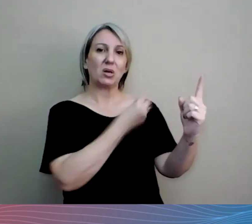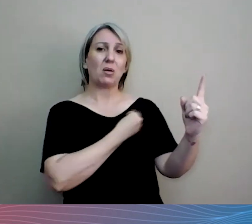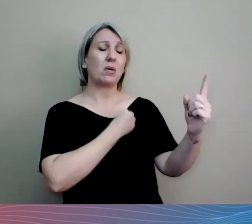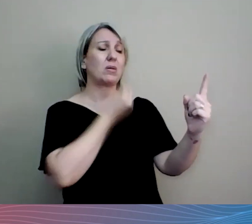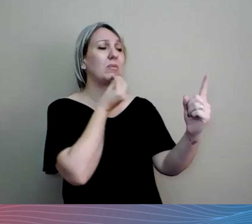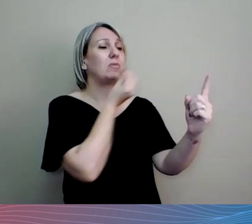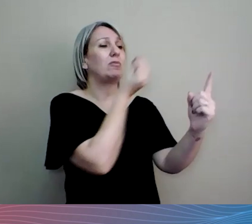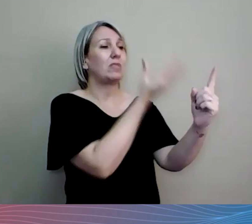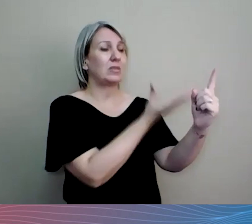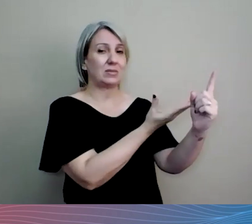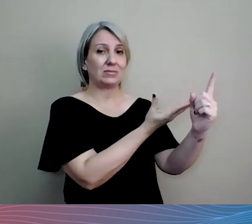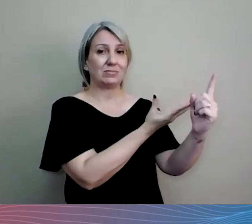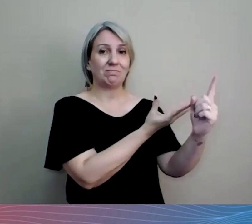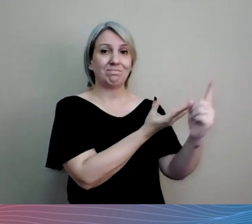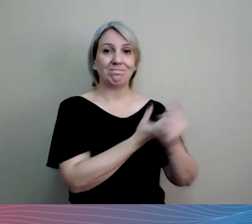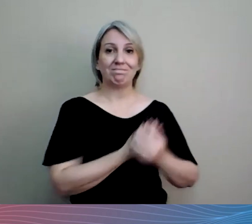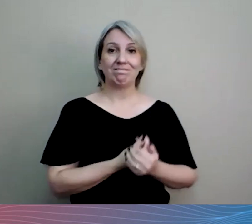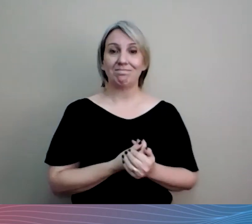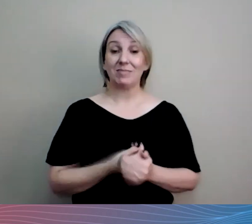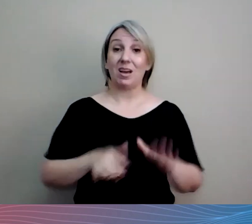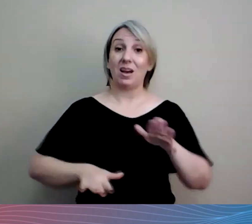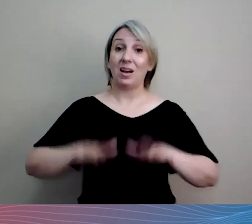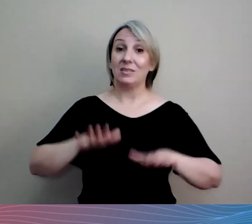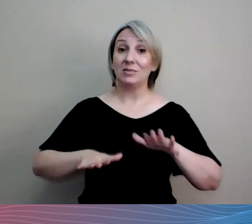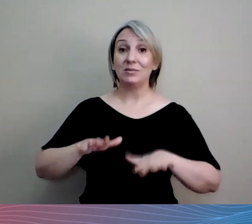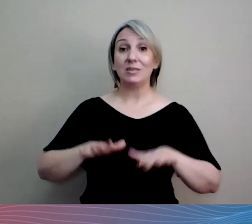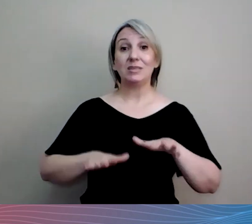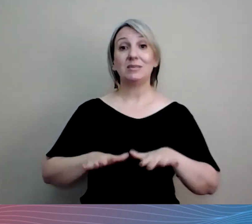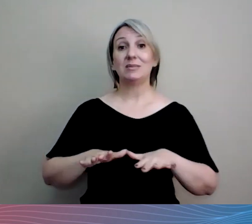essas pessoas, porque eles buscam essas coisas.